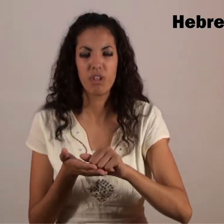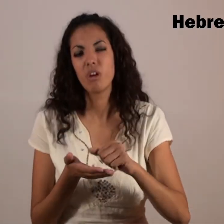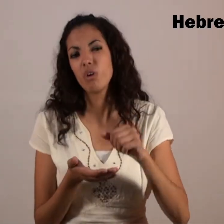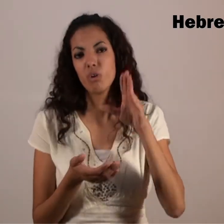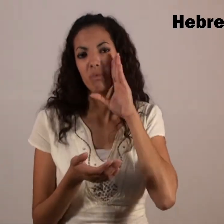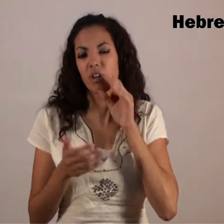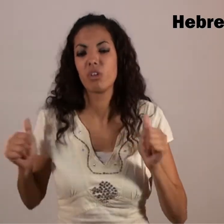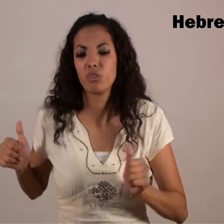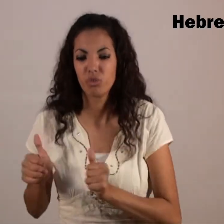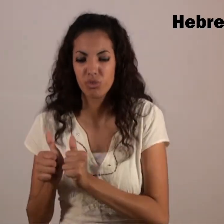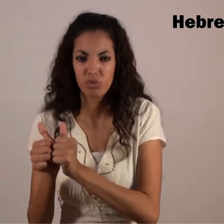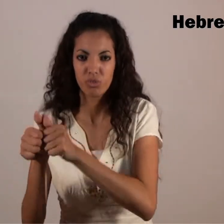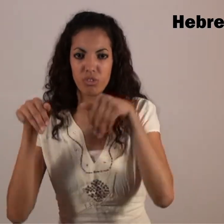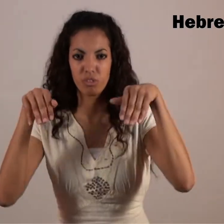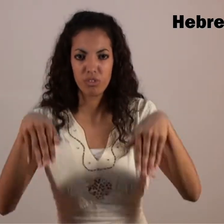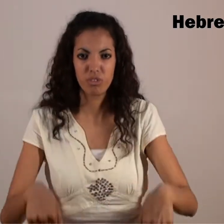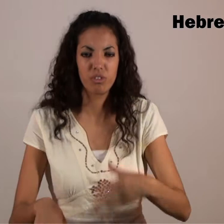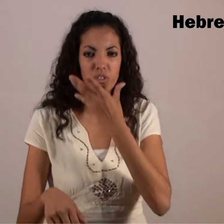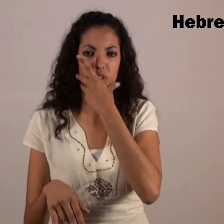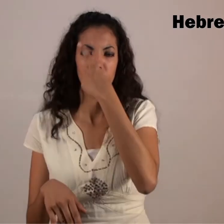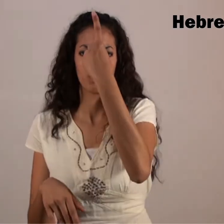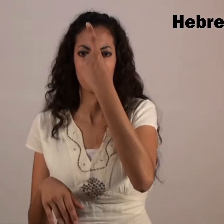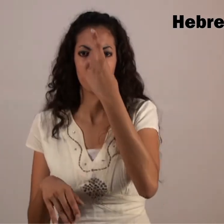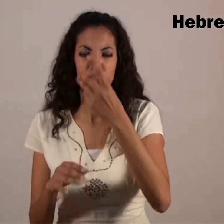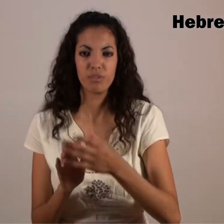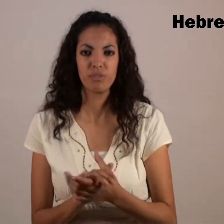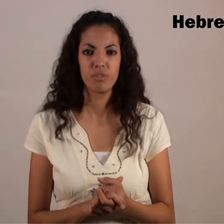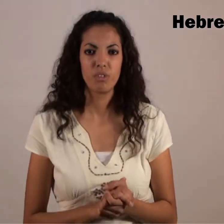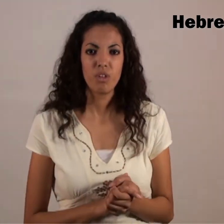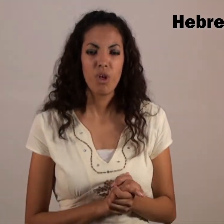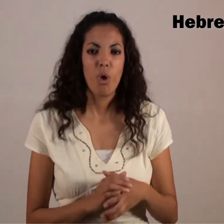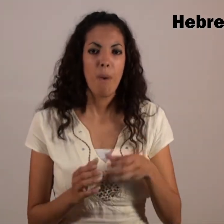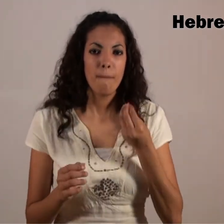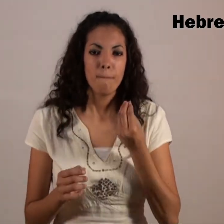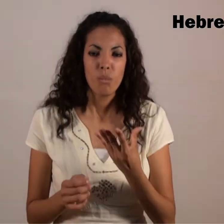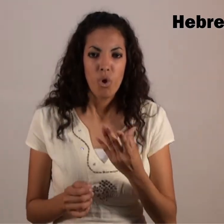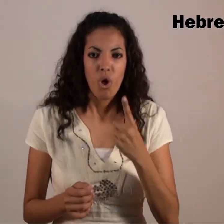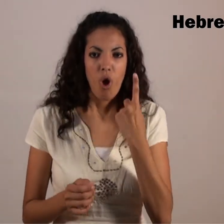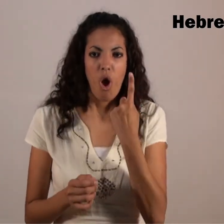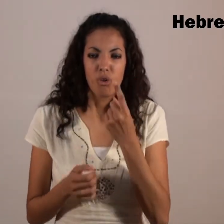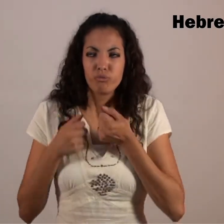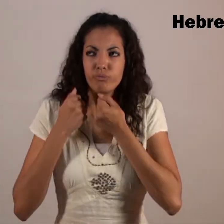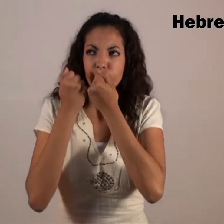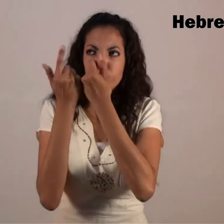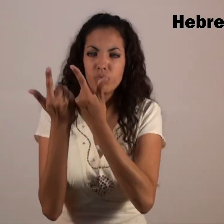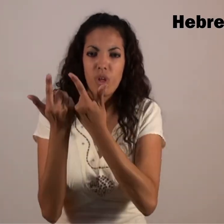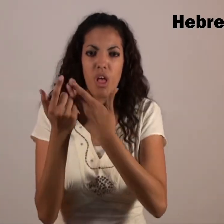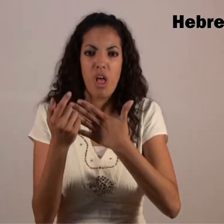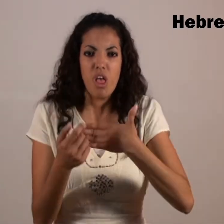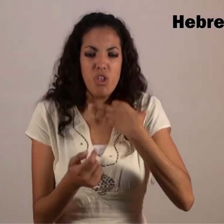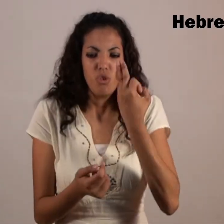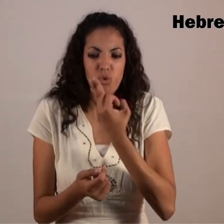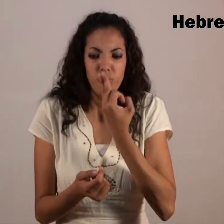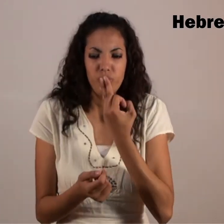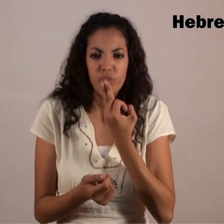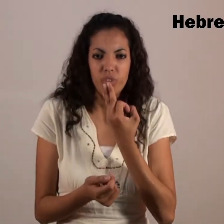sean puestos por estrado de sus pies, porque con una sola ofrenda hizo perfectos para siempre a